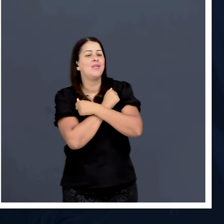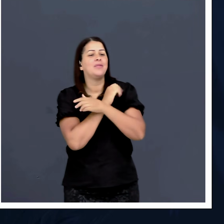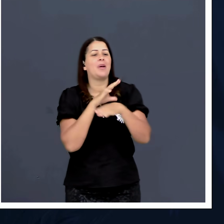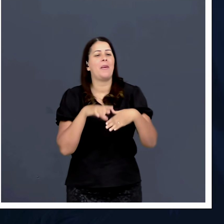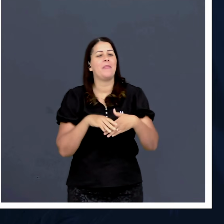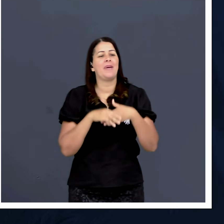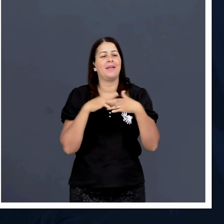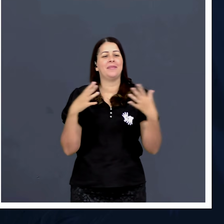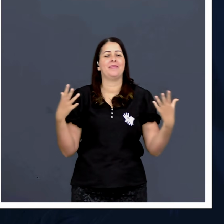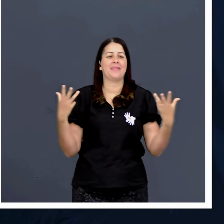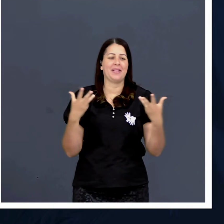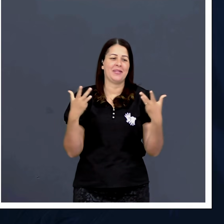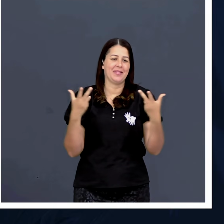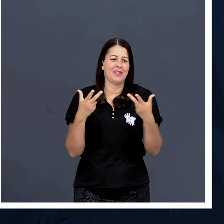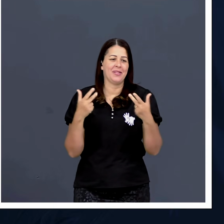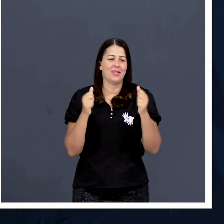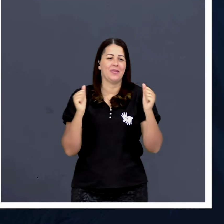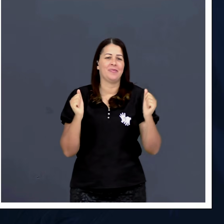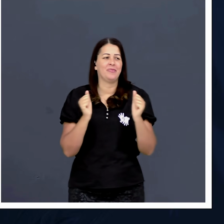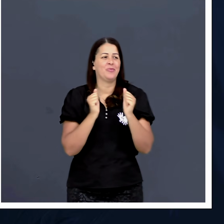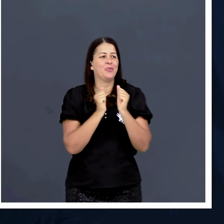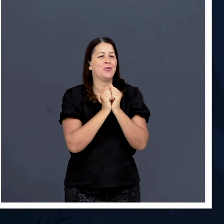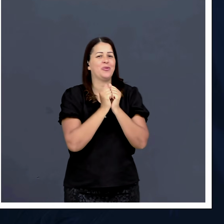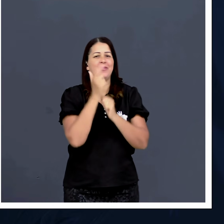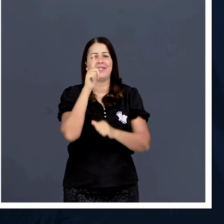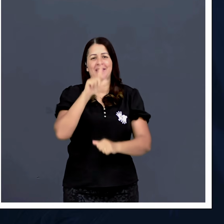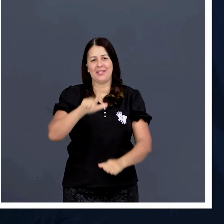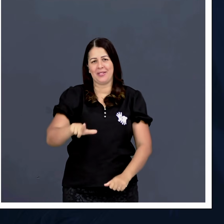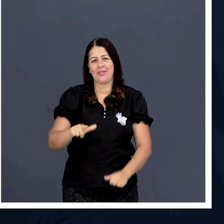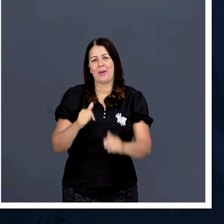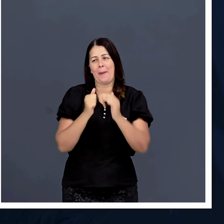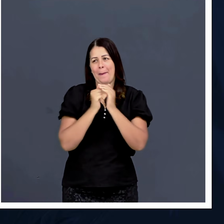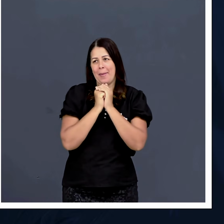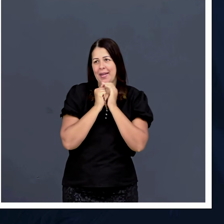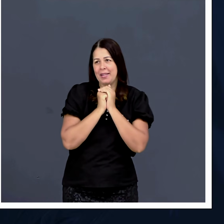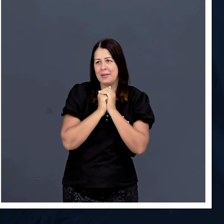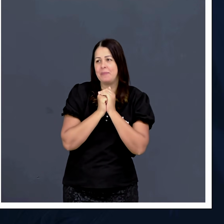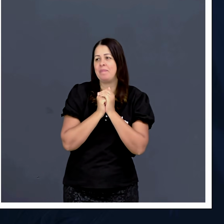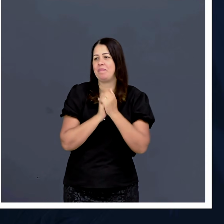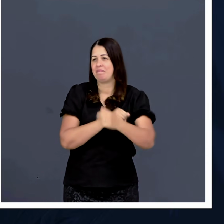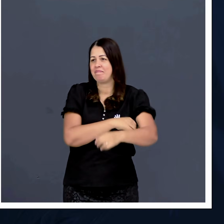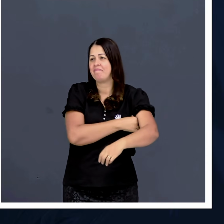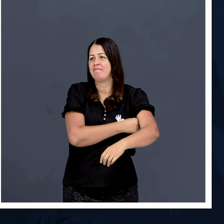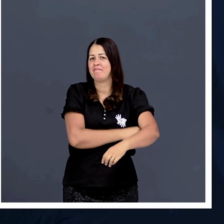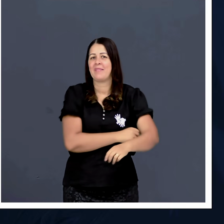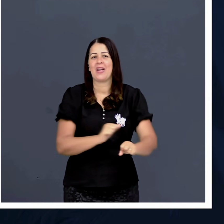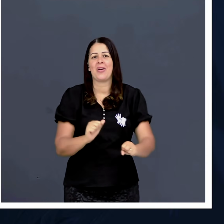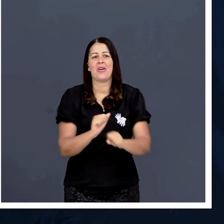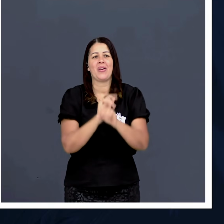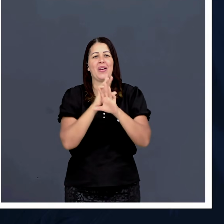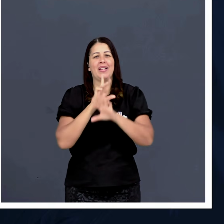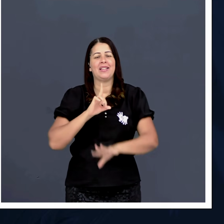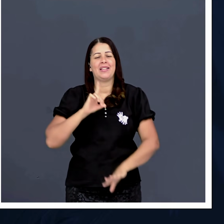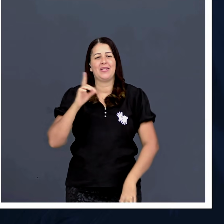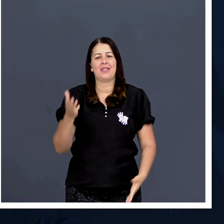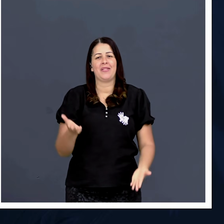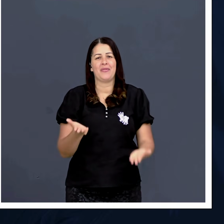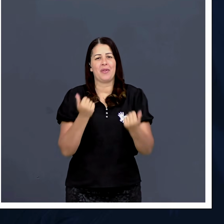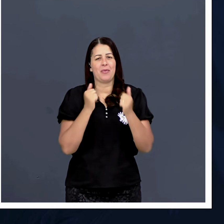É maravilhoso estarmos juntos. Amém? Glória a Deus. Vamos